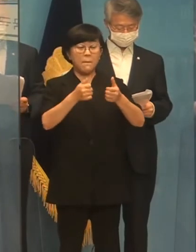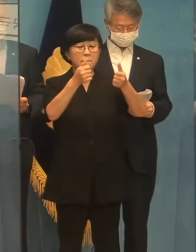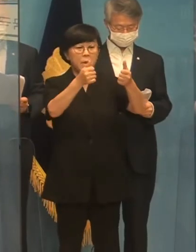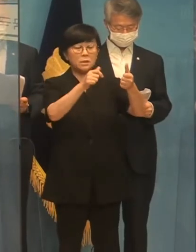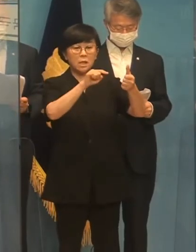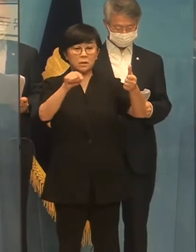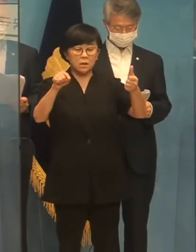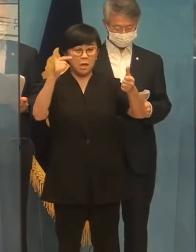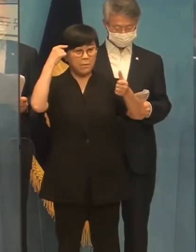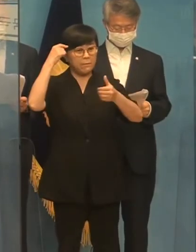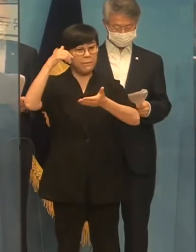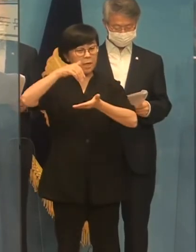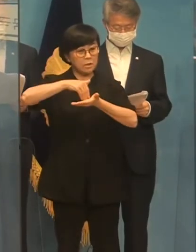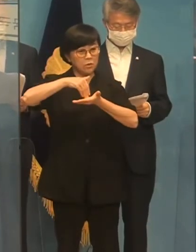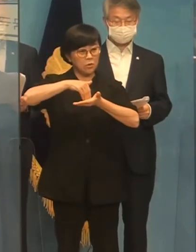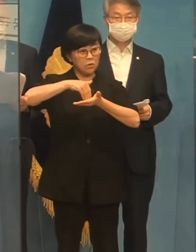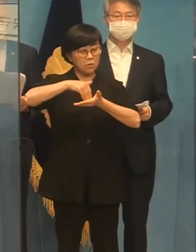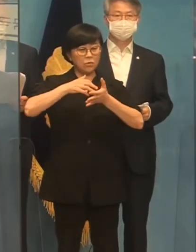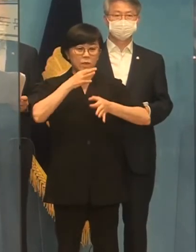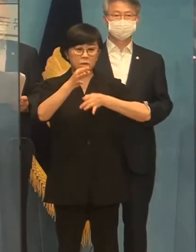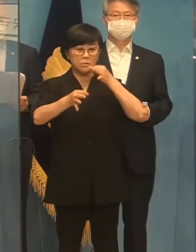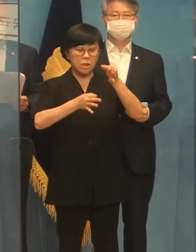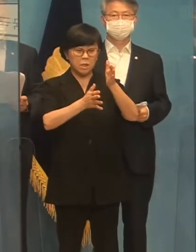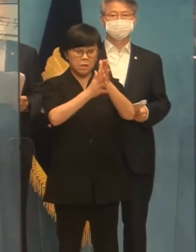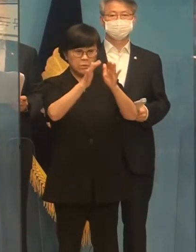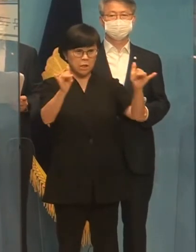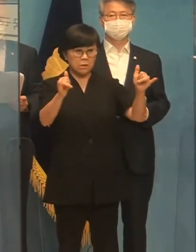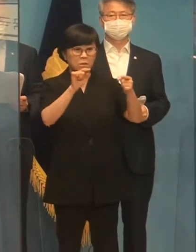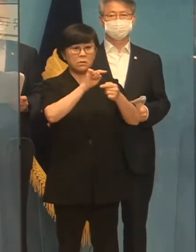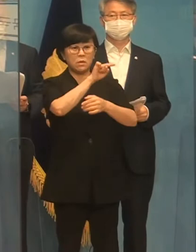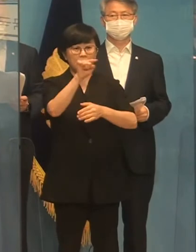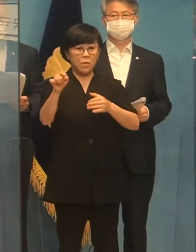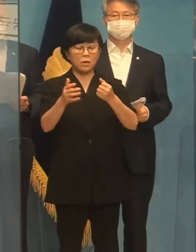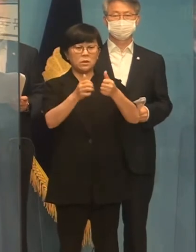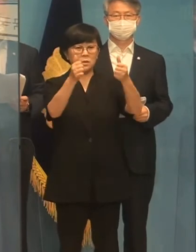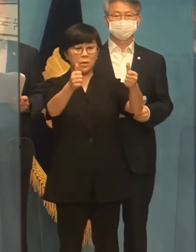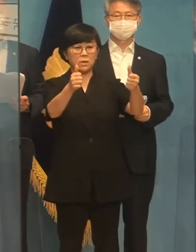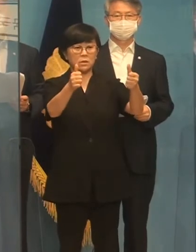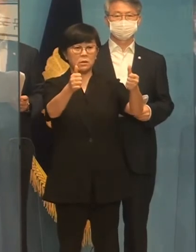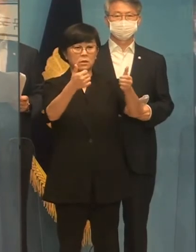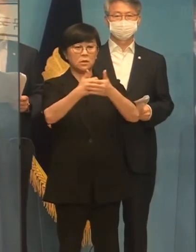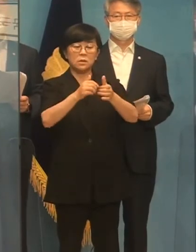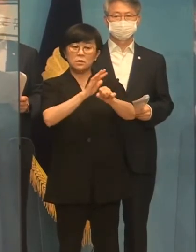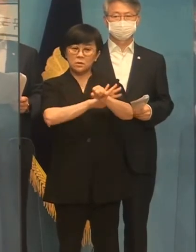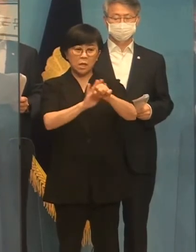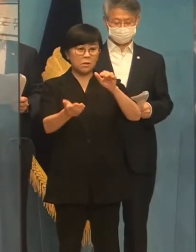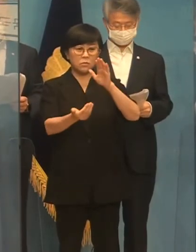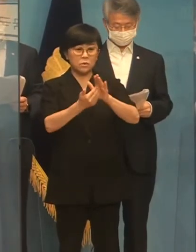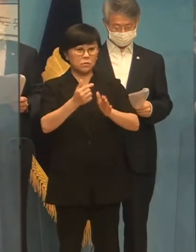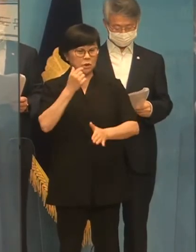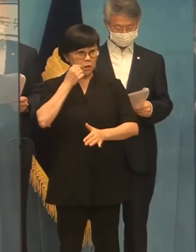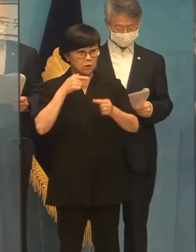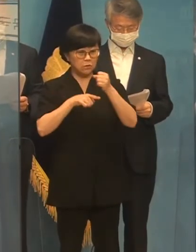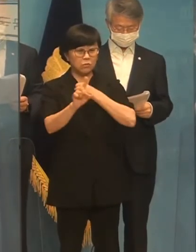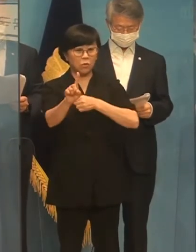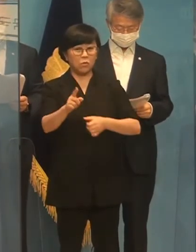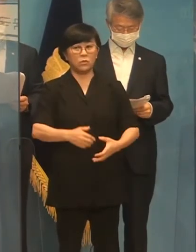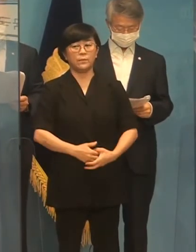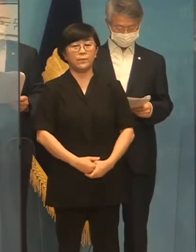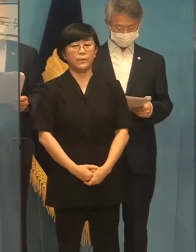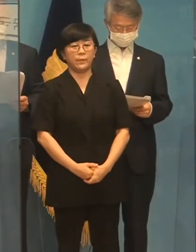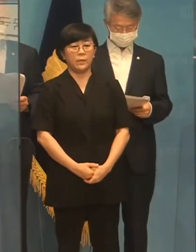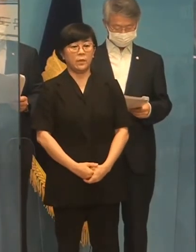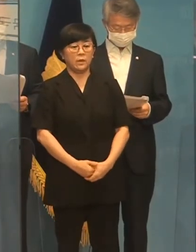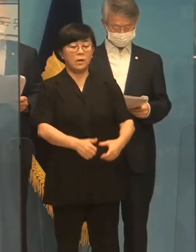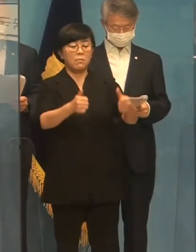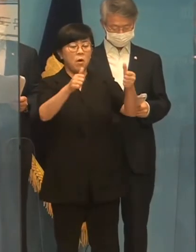판사들의 반성과 외침은 왜 시민들을 상대로 한 재판에서는 제대로 구현되지 않은 것입니까?